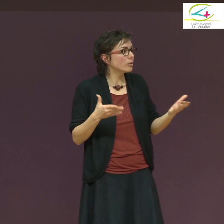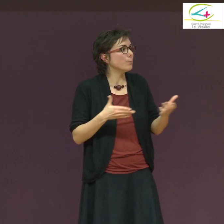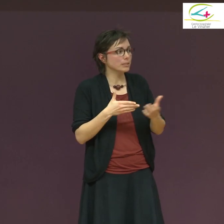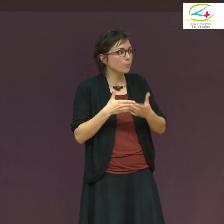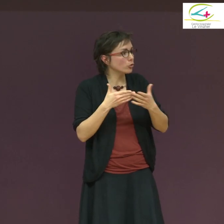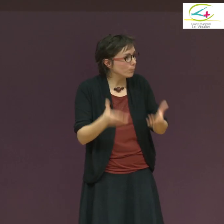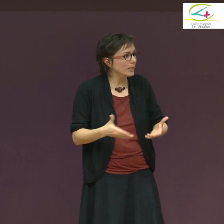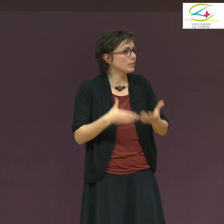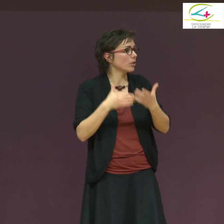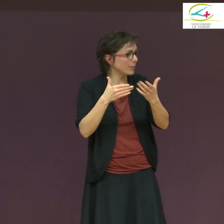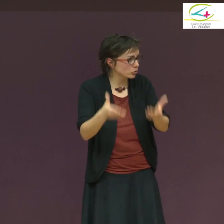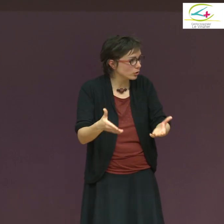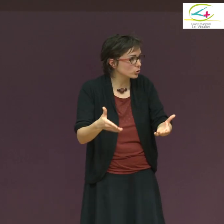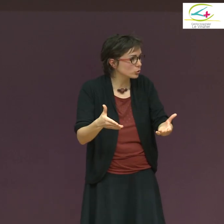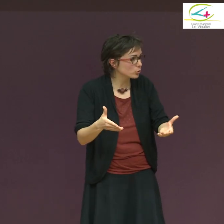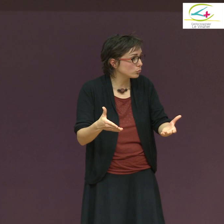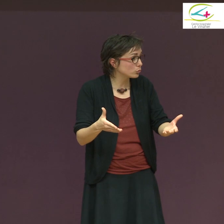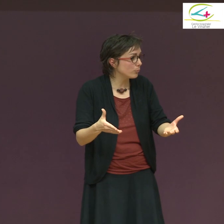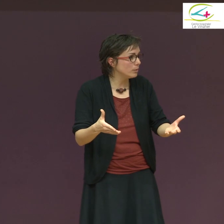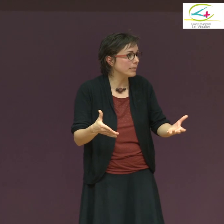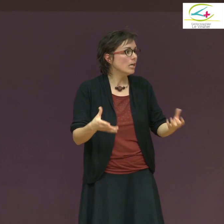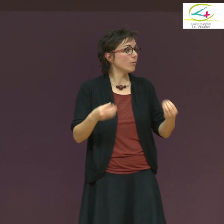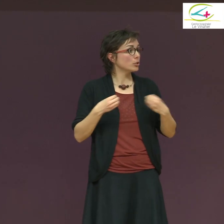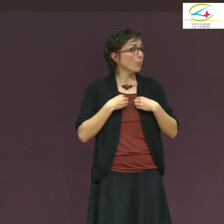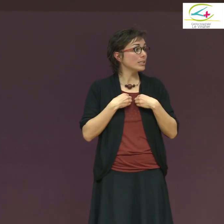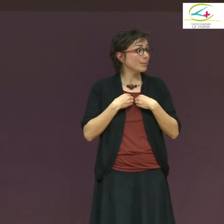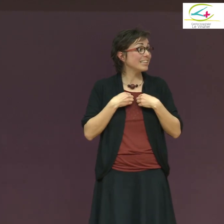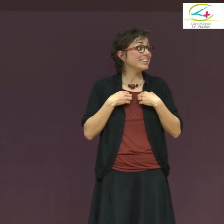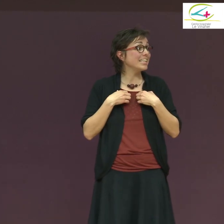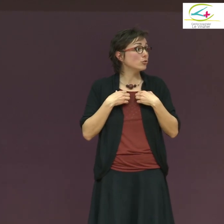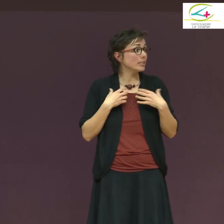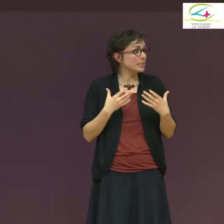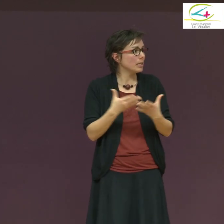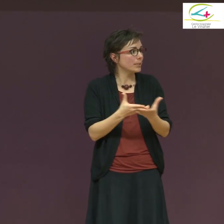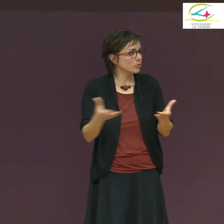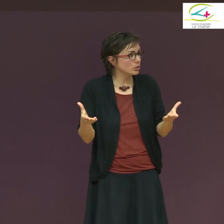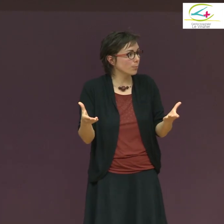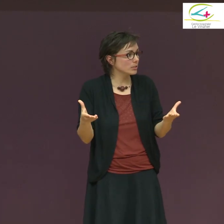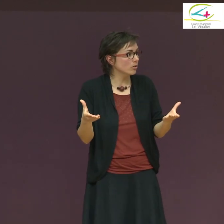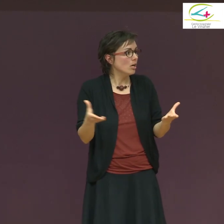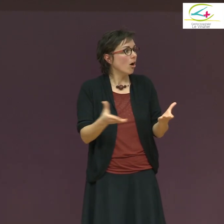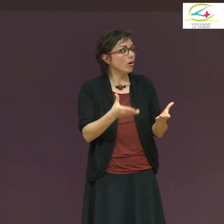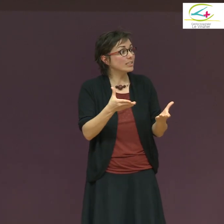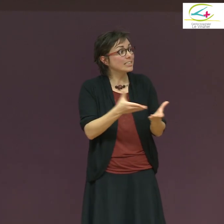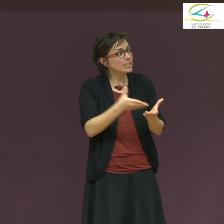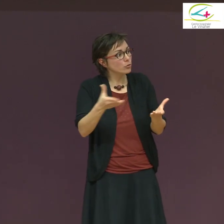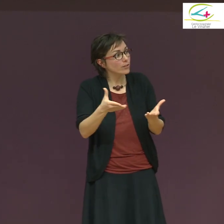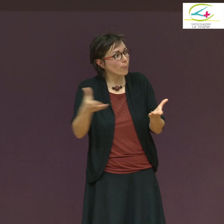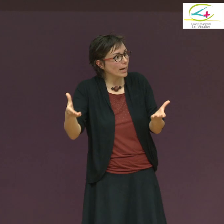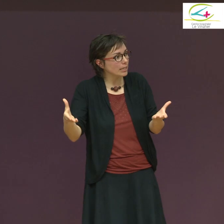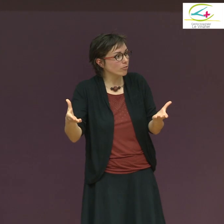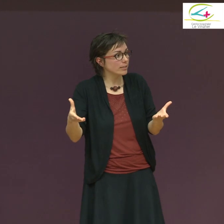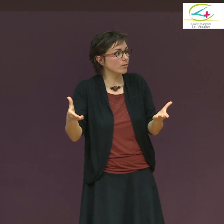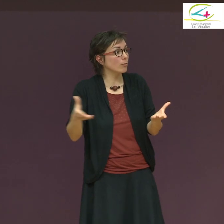Il faut que les personnes portent plainte, il faut faire tout ça, soit puni, mais comment est-ce qu'on peut accepter d'être soigné s'il n'y a pas des choses qui sont plus